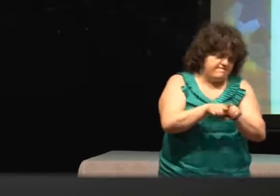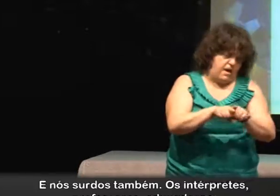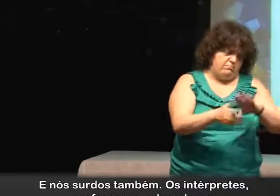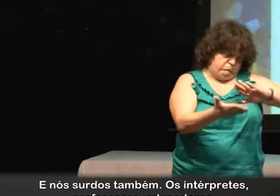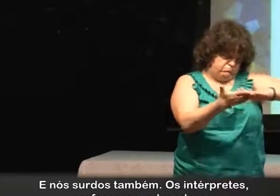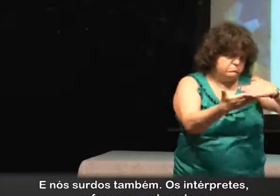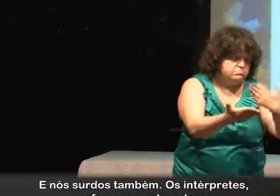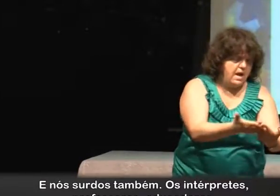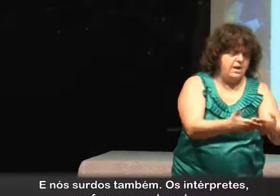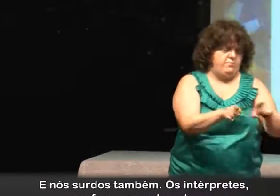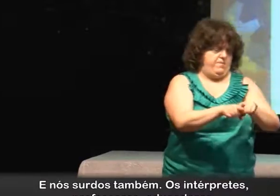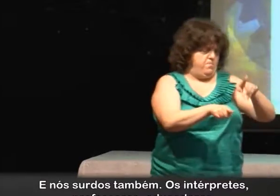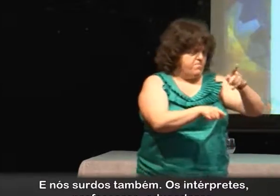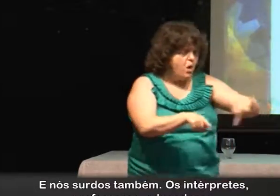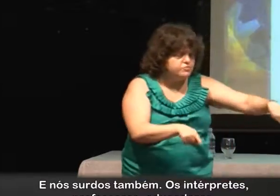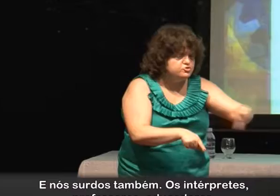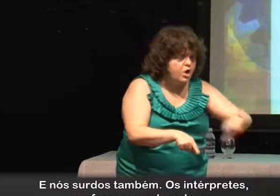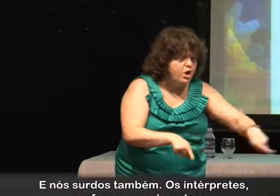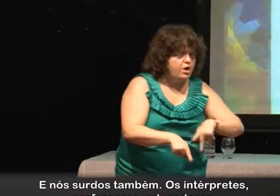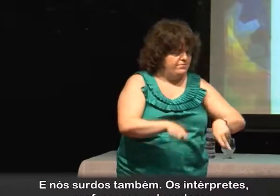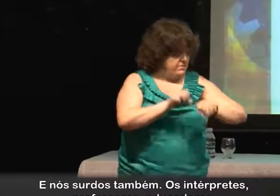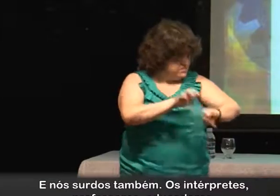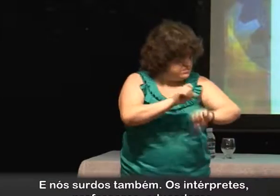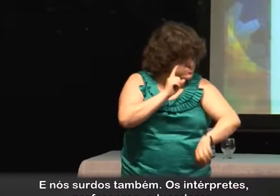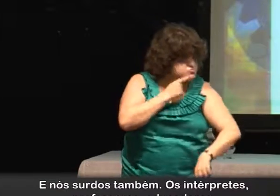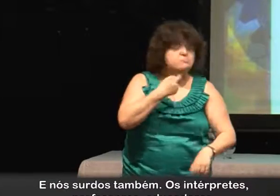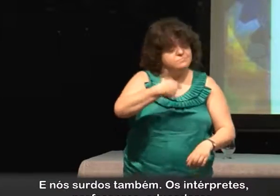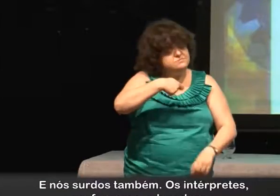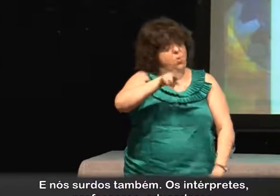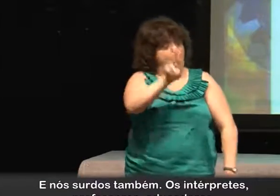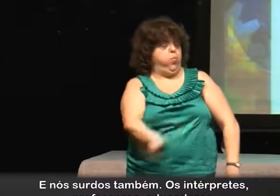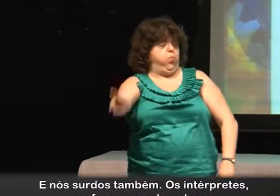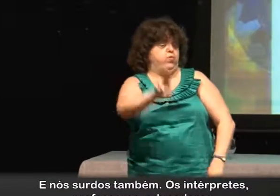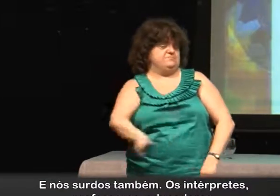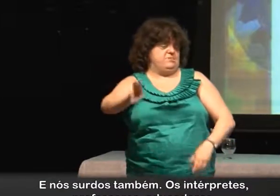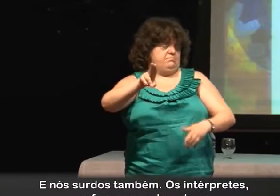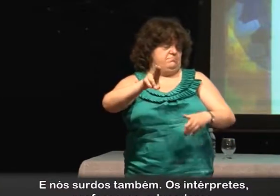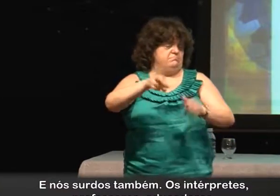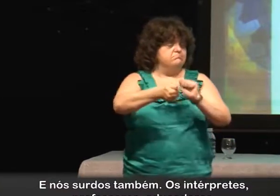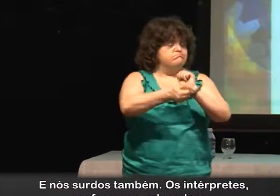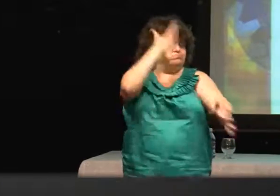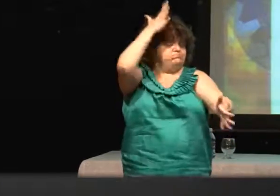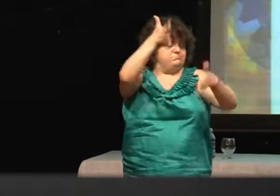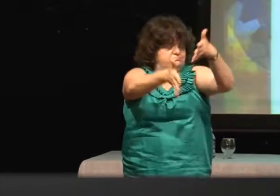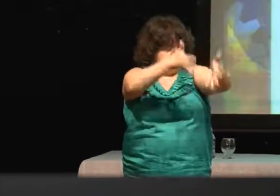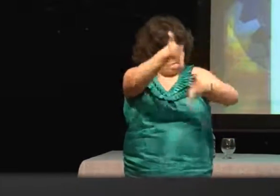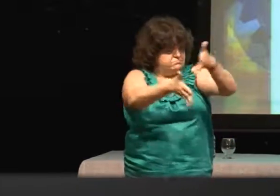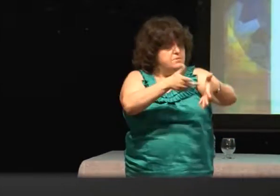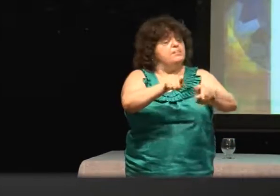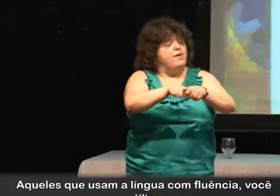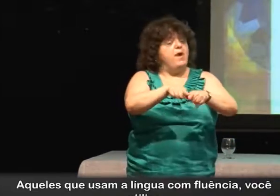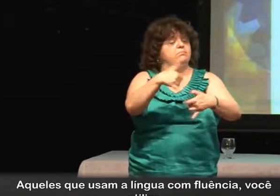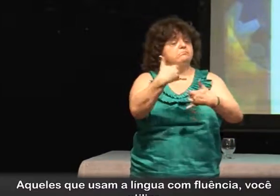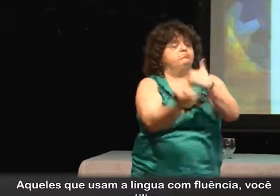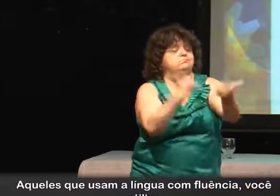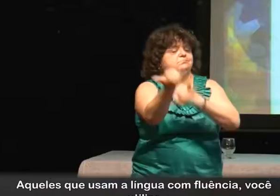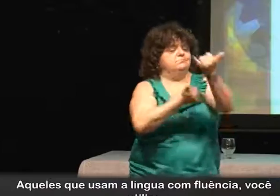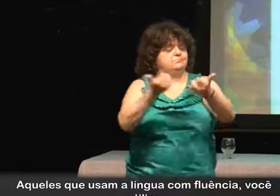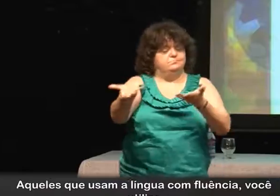E nós surdos também, os intérpretes, os professores, os educadores, aqueles que usam a língua